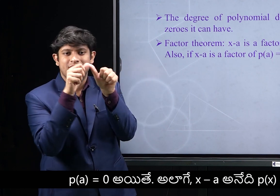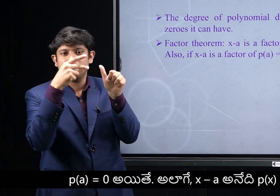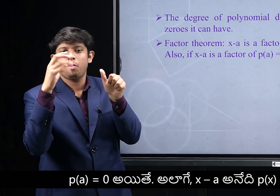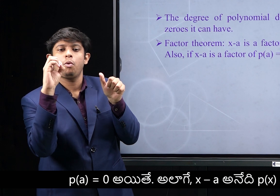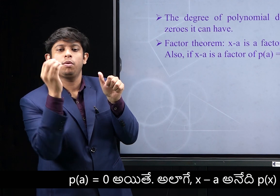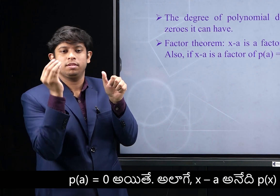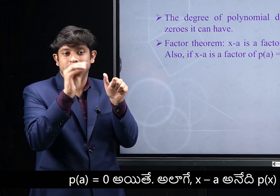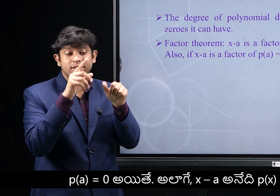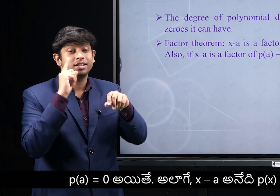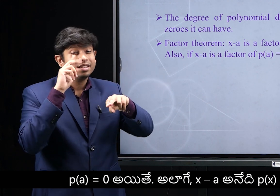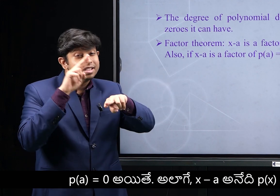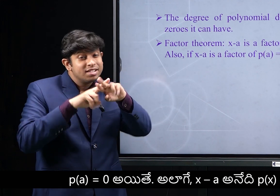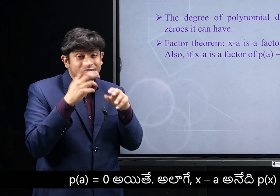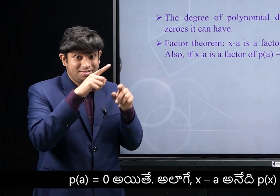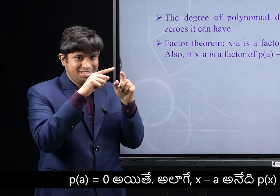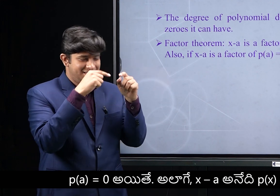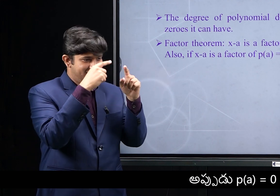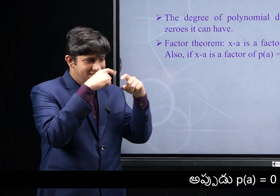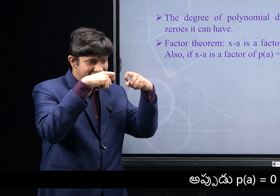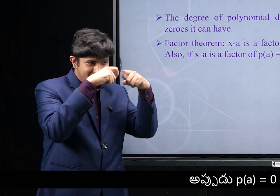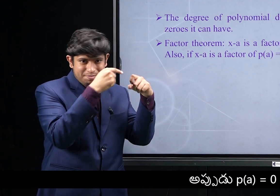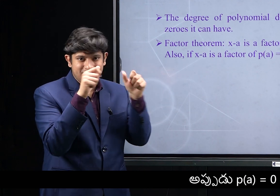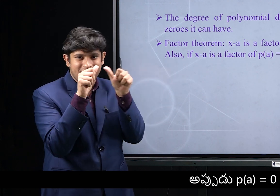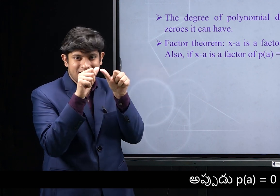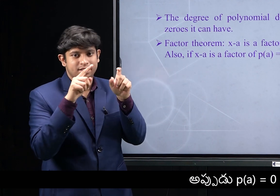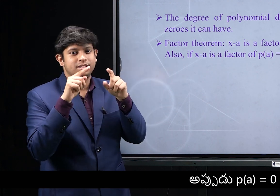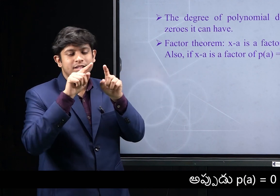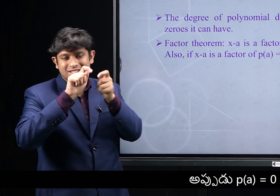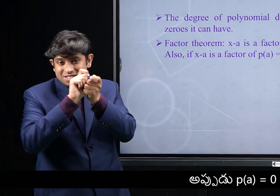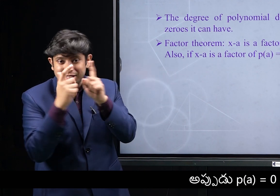a అనేది px యొక్క కారకం అయితే, అప్పుడు p × a 0.